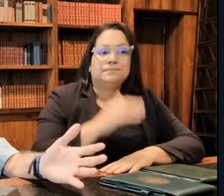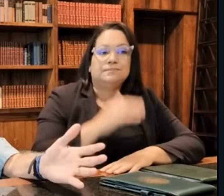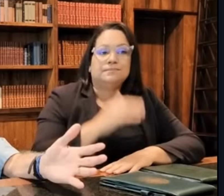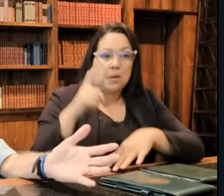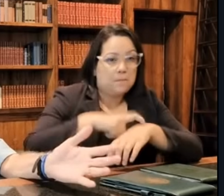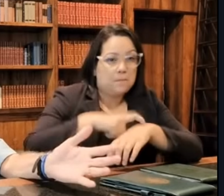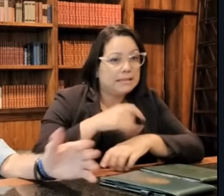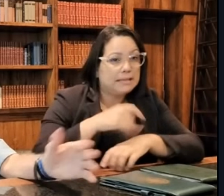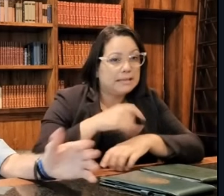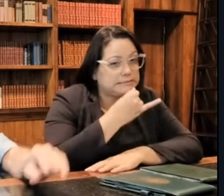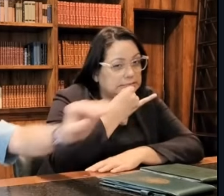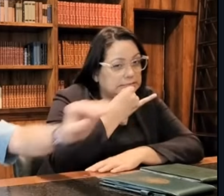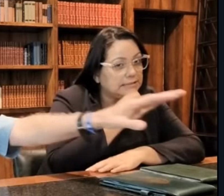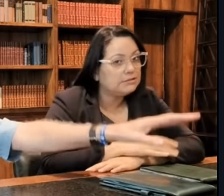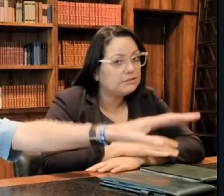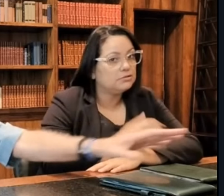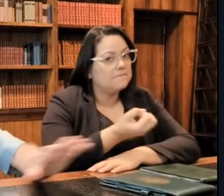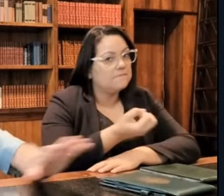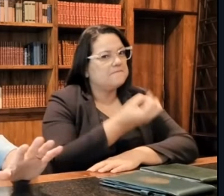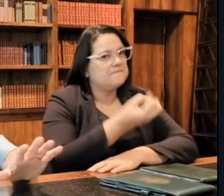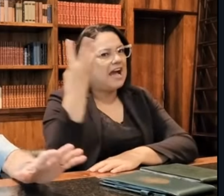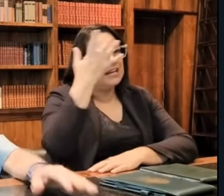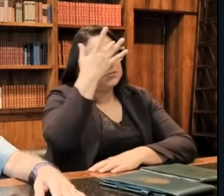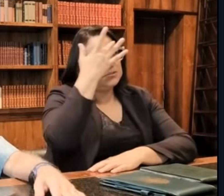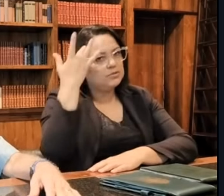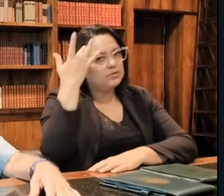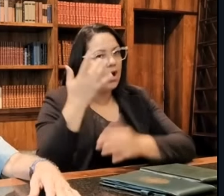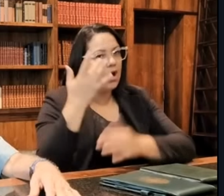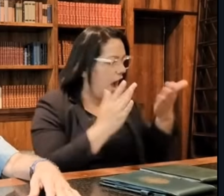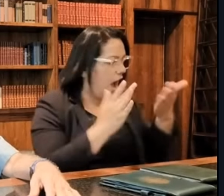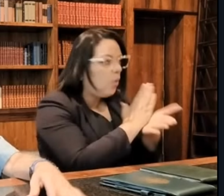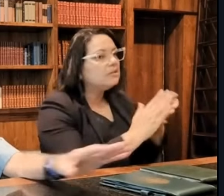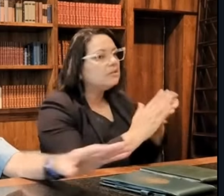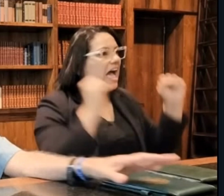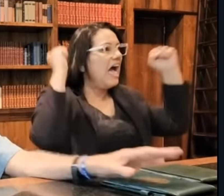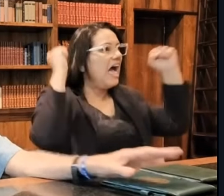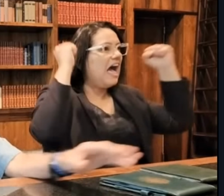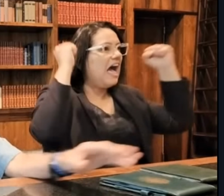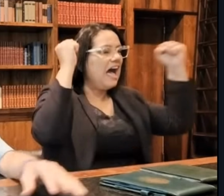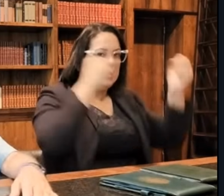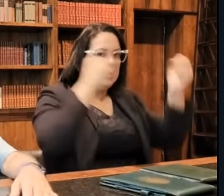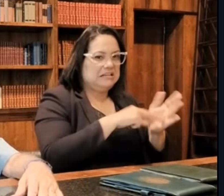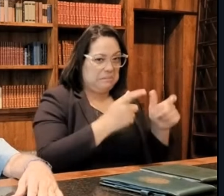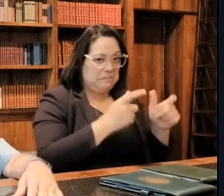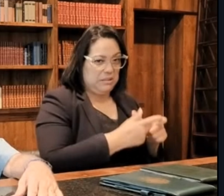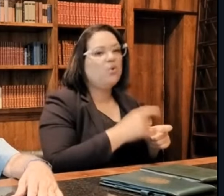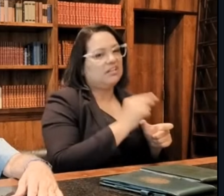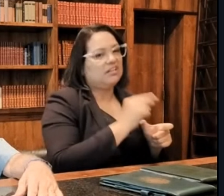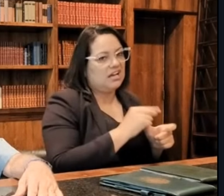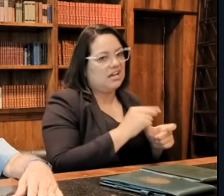triste para milhões de pessoas, alguns outros estão vibrando, mas é a minoria.